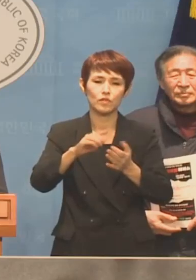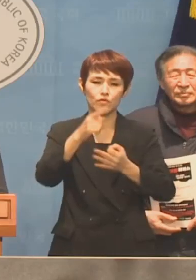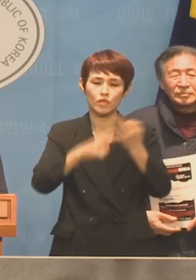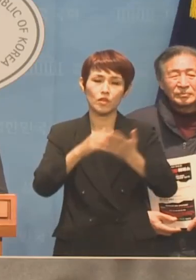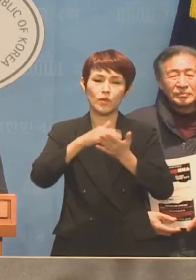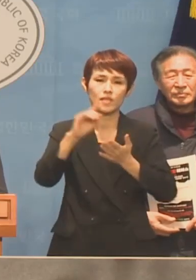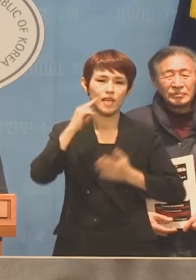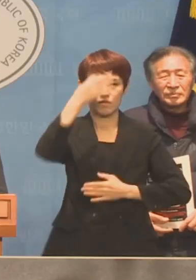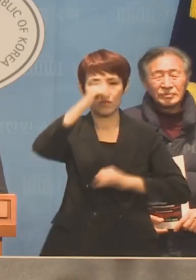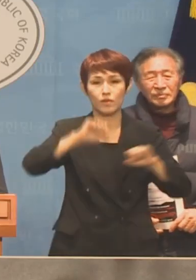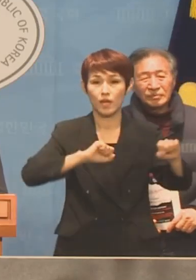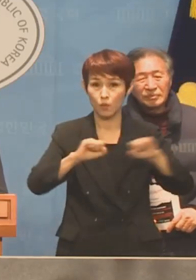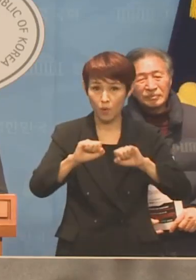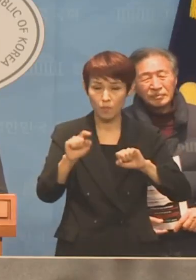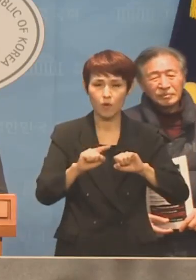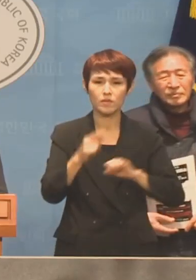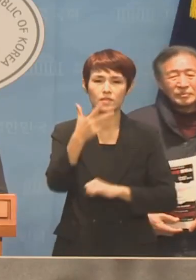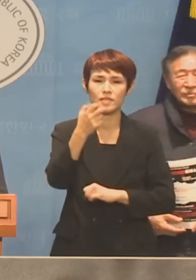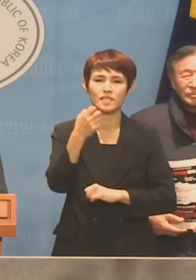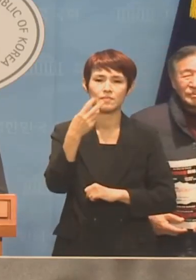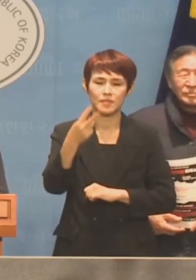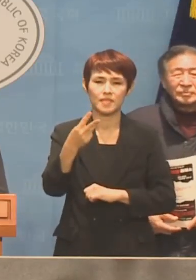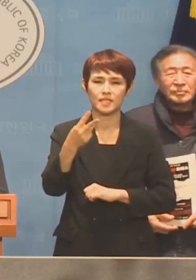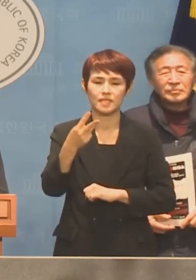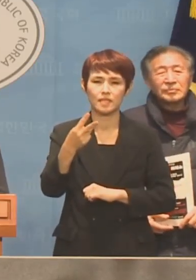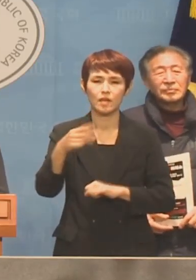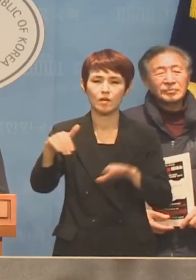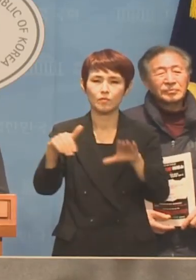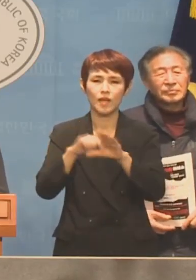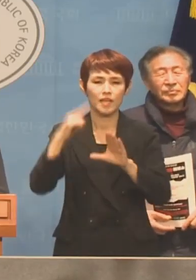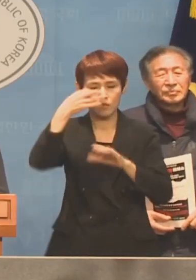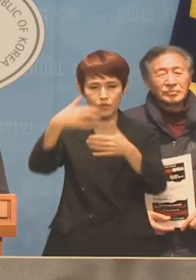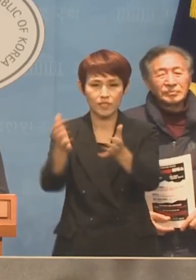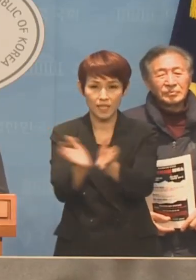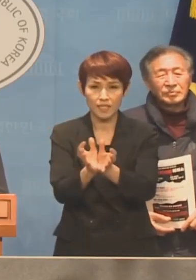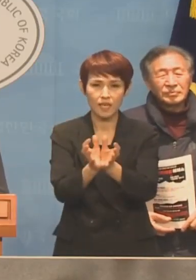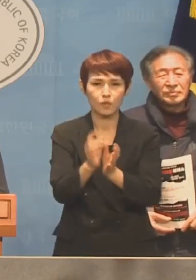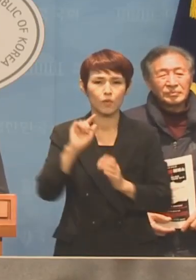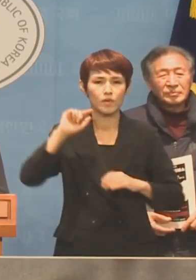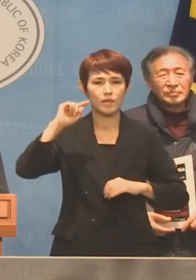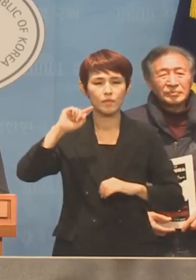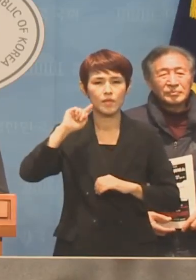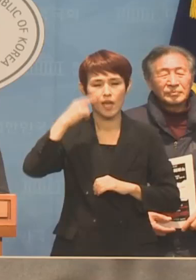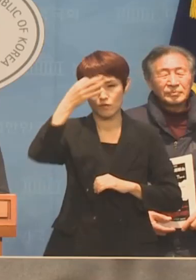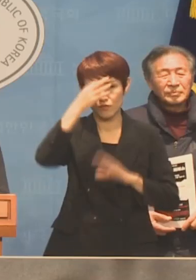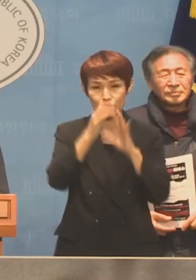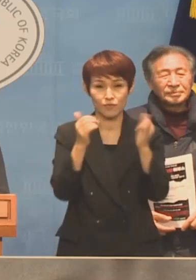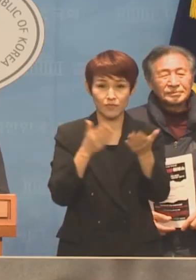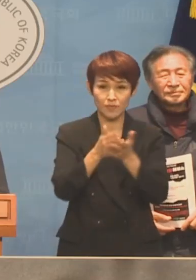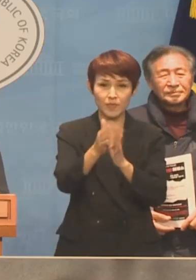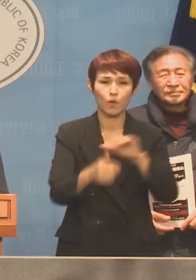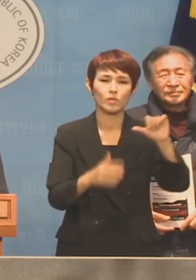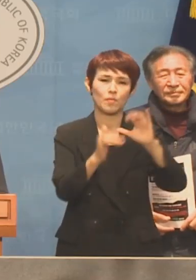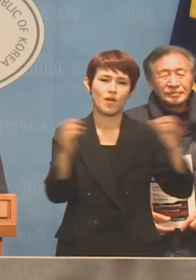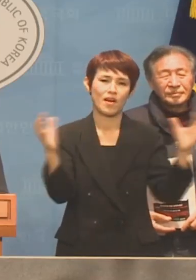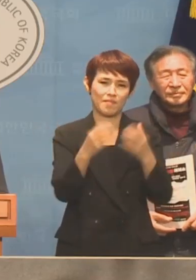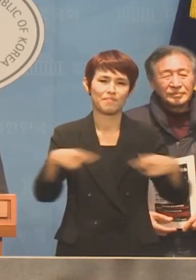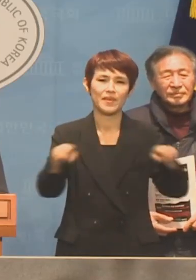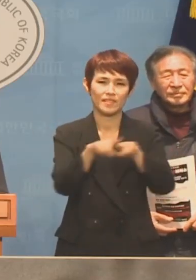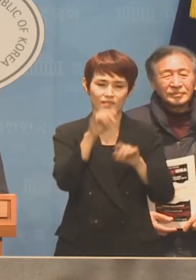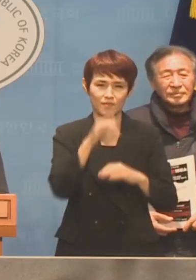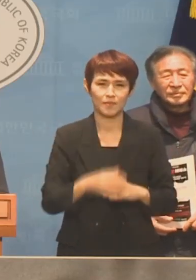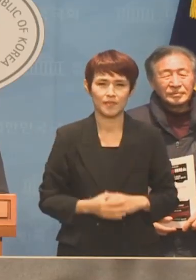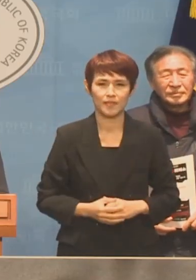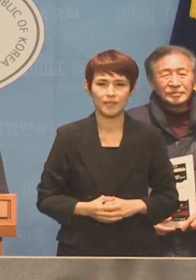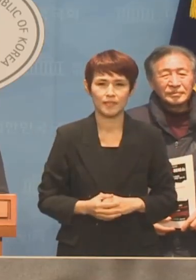퇴진 예술행동은 72개 문화예술단체와 5천여 명의 예술인들이 함께하고 있고, 그 12.3 내란 이후에 지금 현재까지